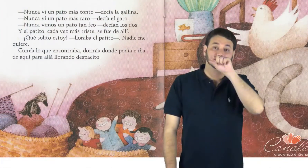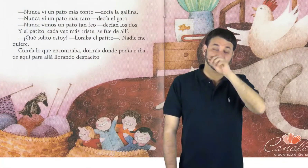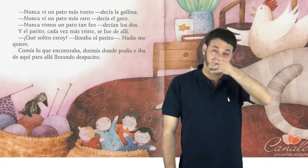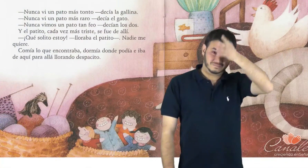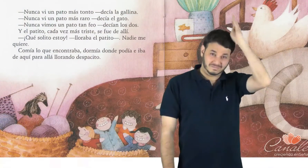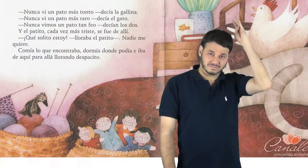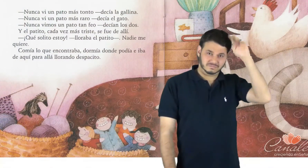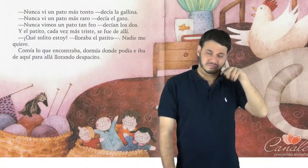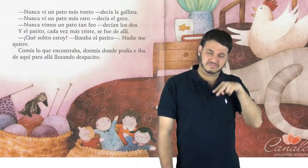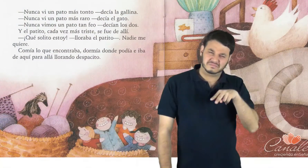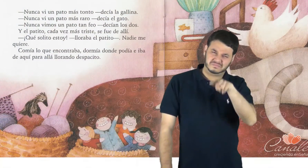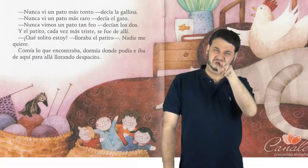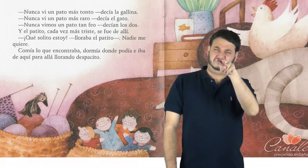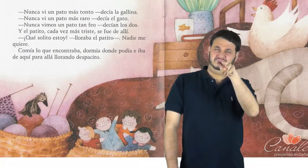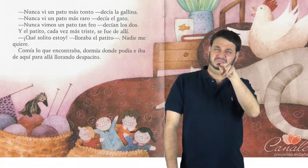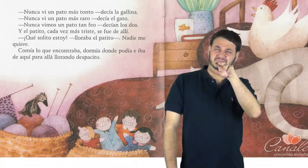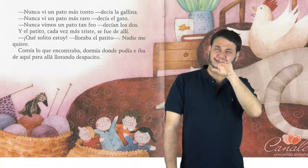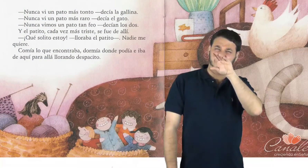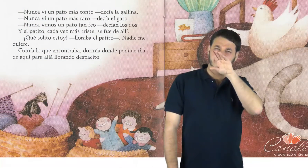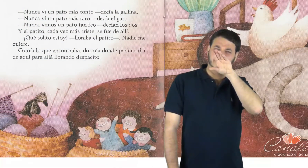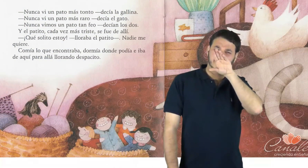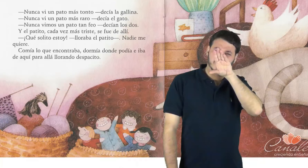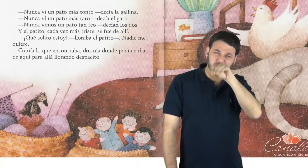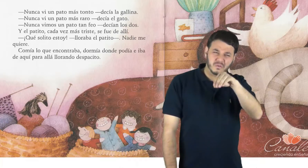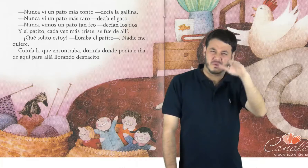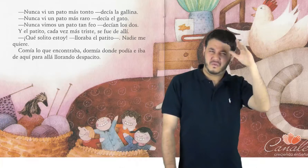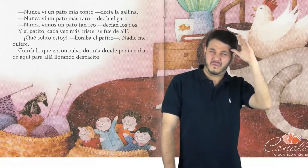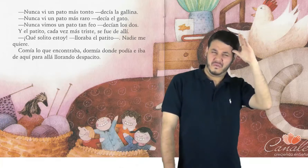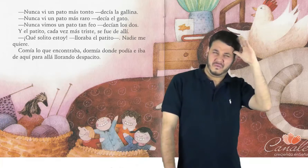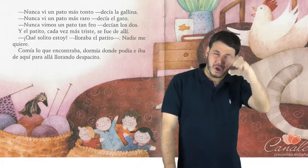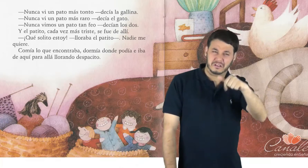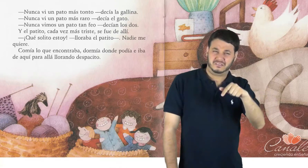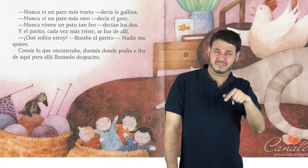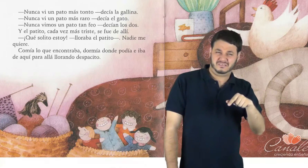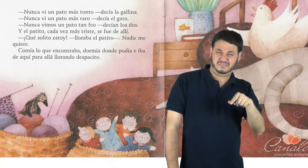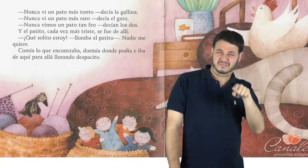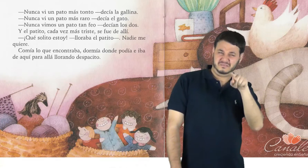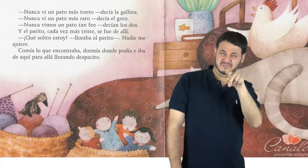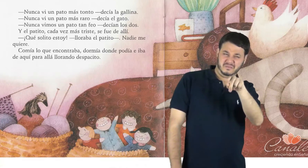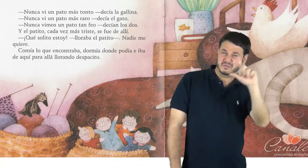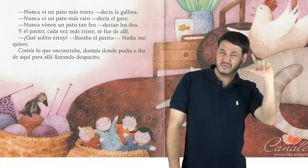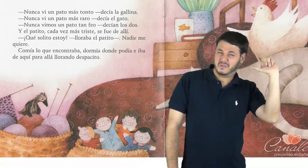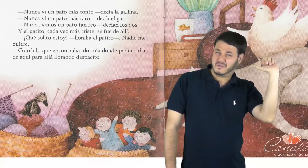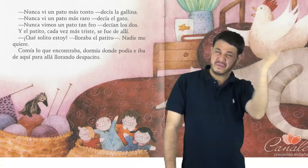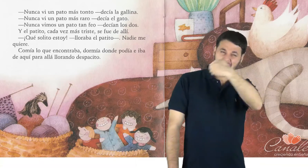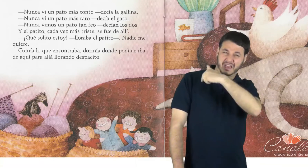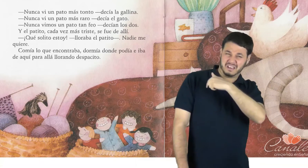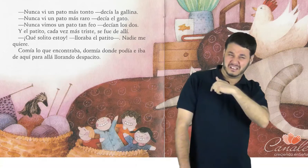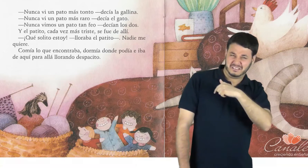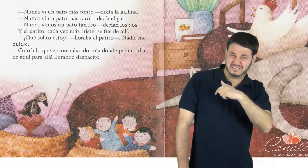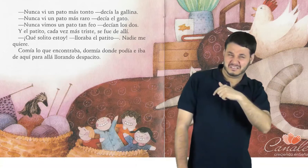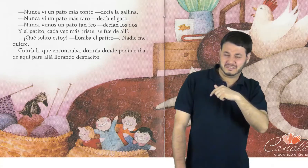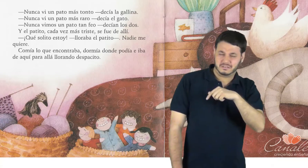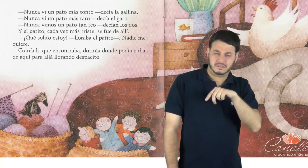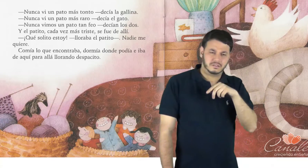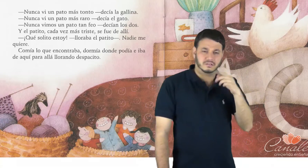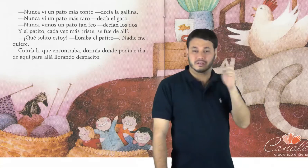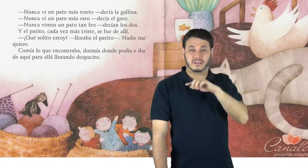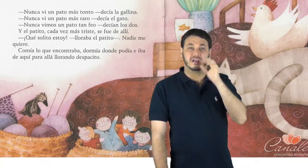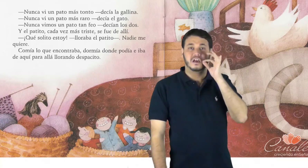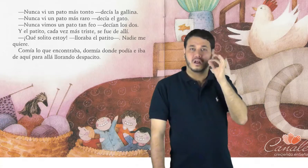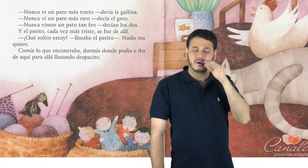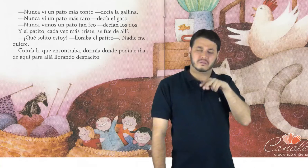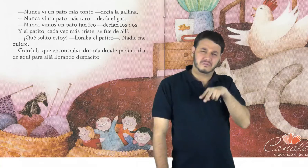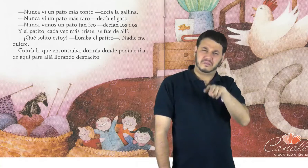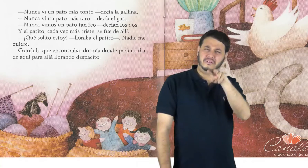nunca había un pato más tonto decía la gallina nunca había un pacto más raro decía el gato nunca